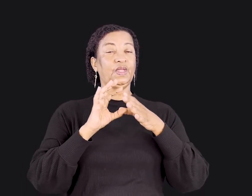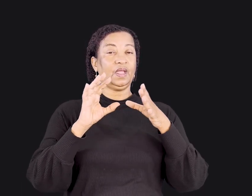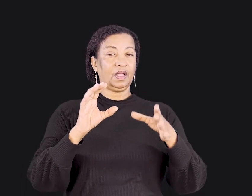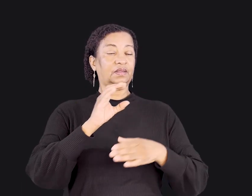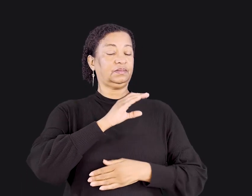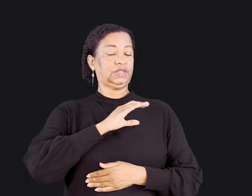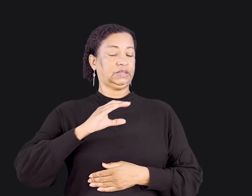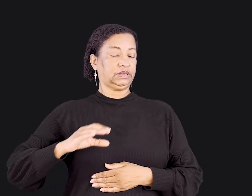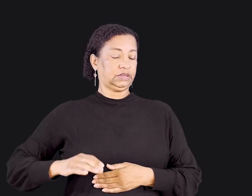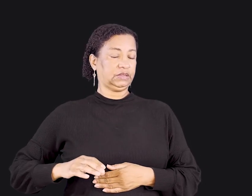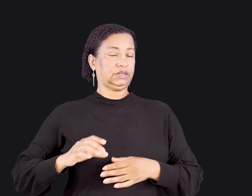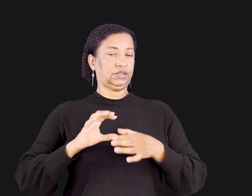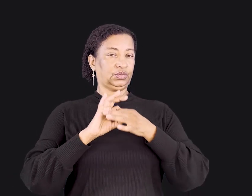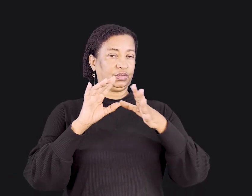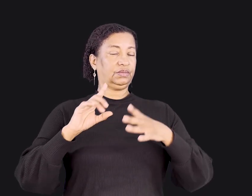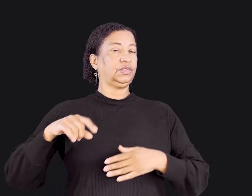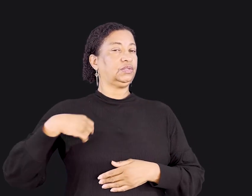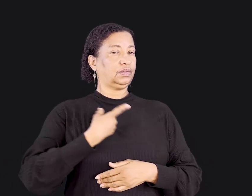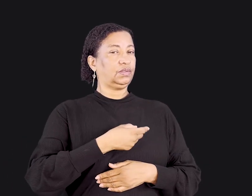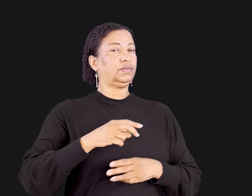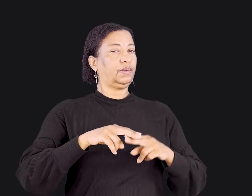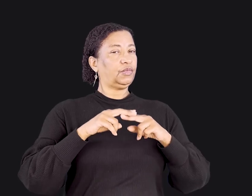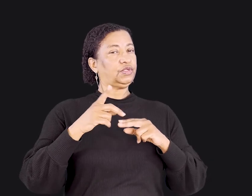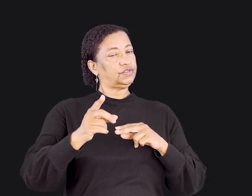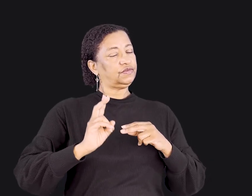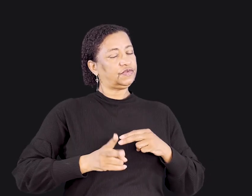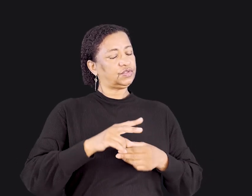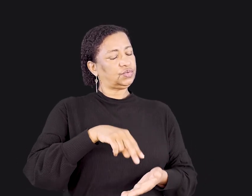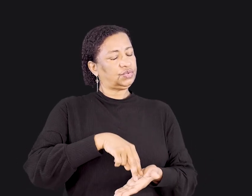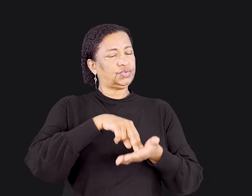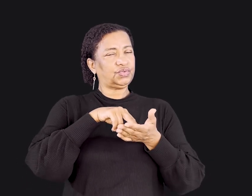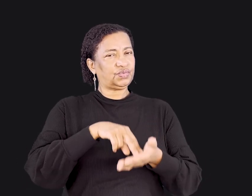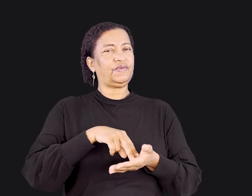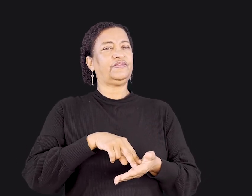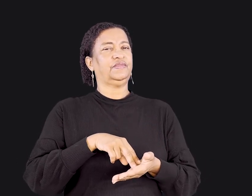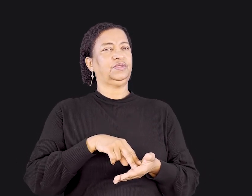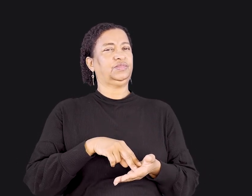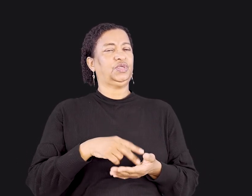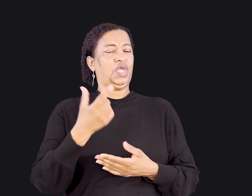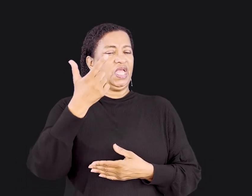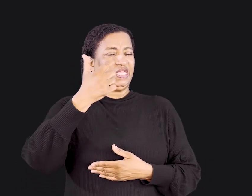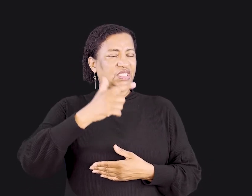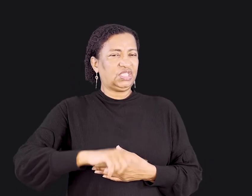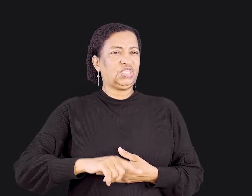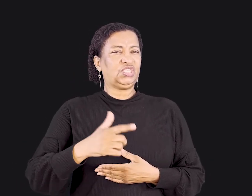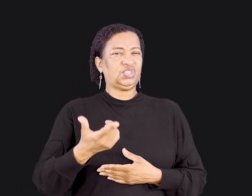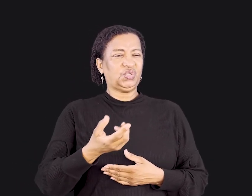Cristo nos libertou. Portanto, permaneçam firmes e não se deixem submeter novamente a um jugo de